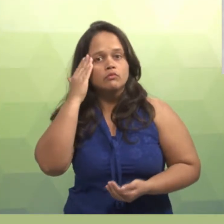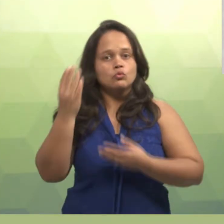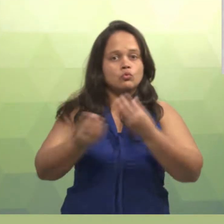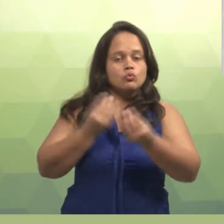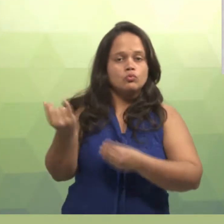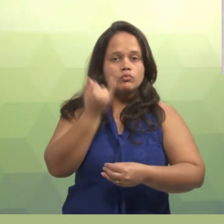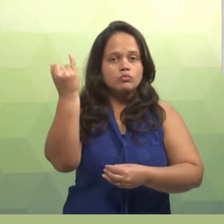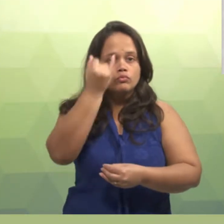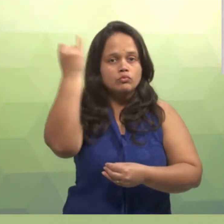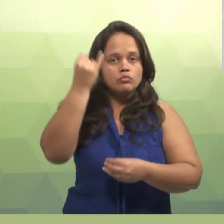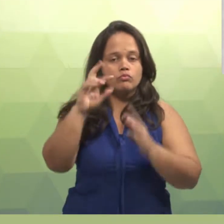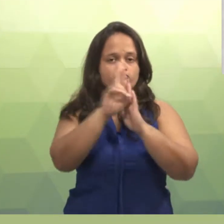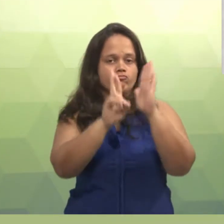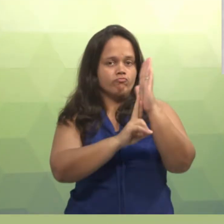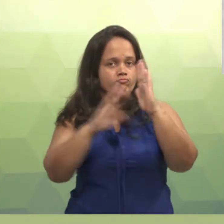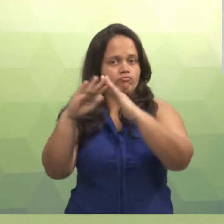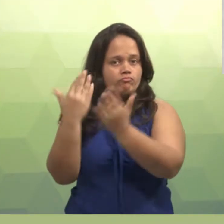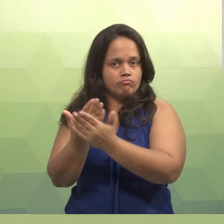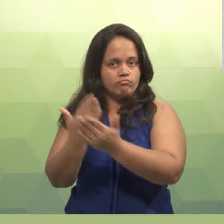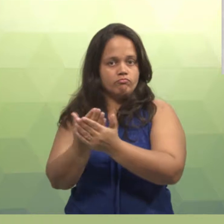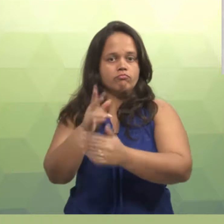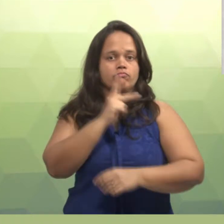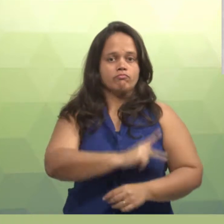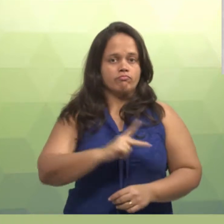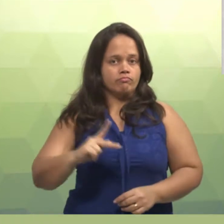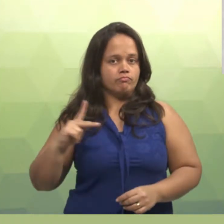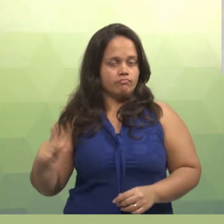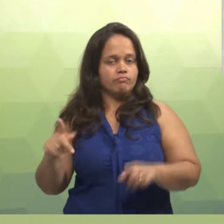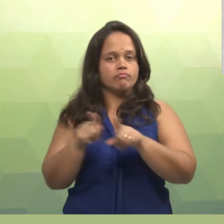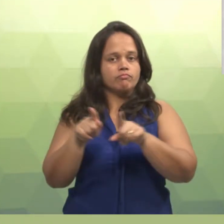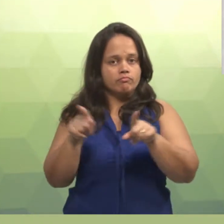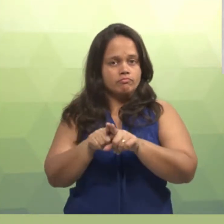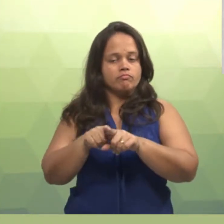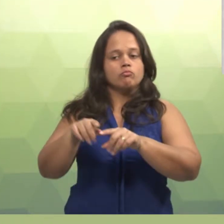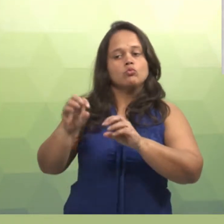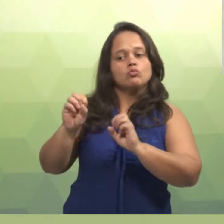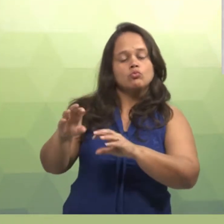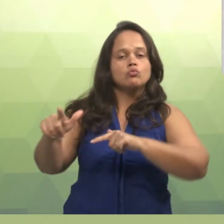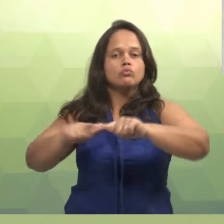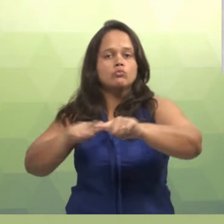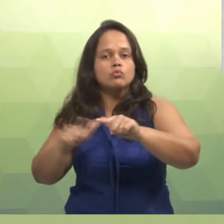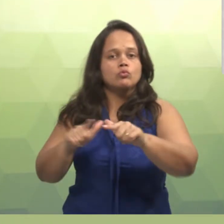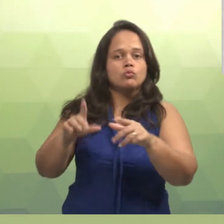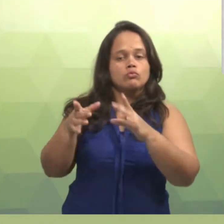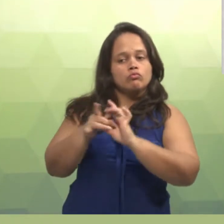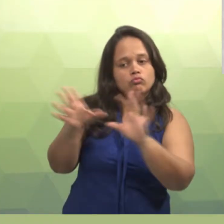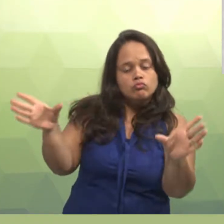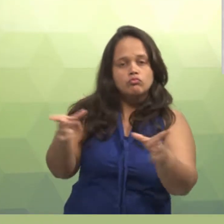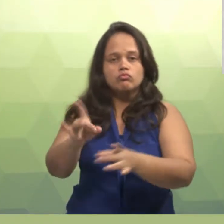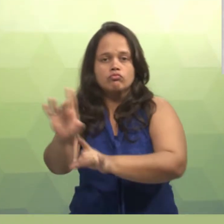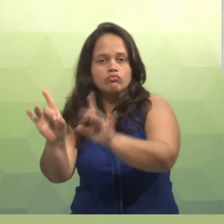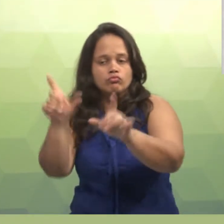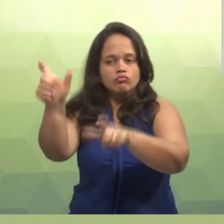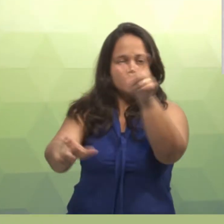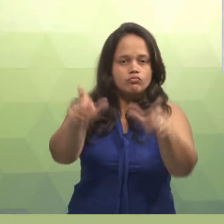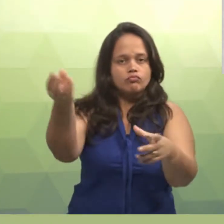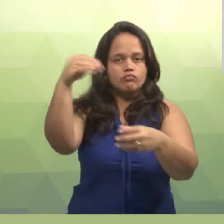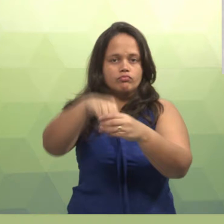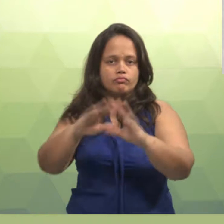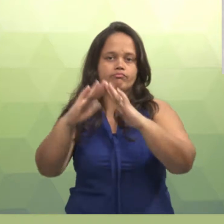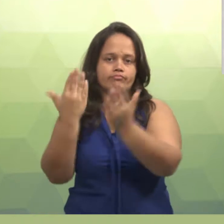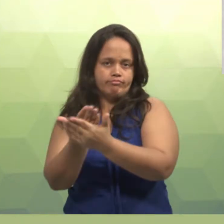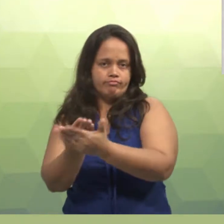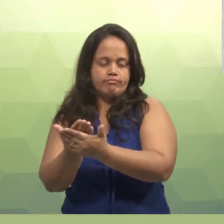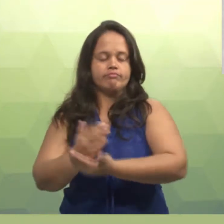cidadania na instituição escolar. Associar o crescimento na carreira ou a demissão do serviço público